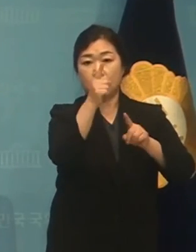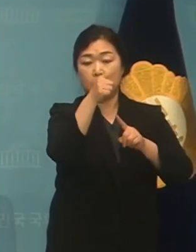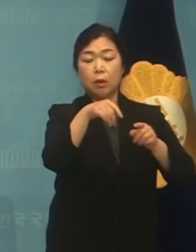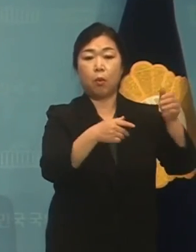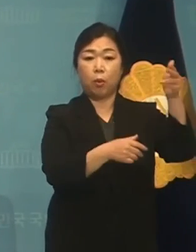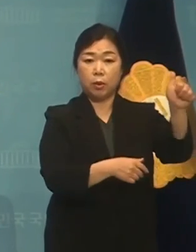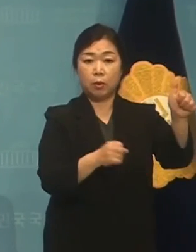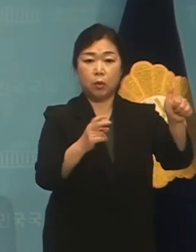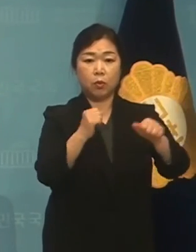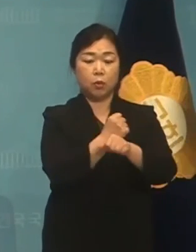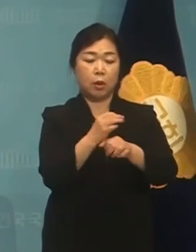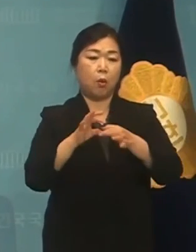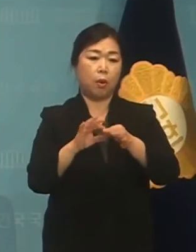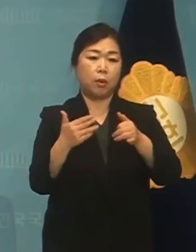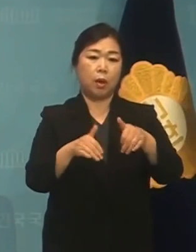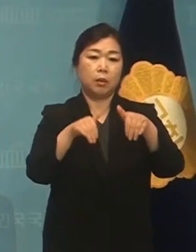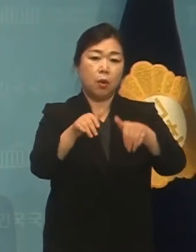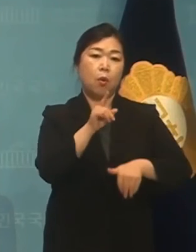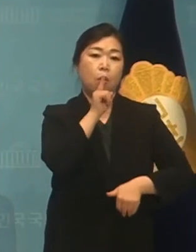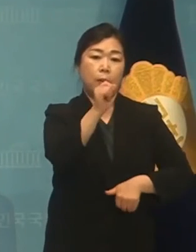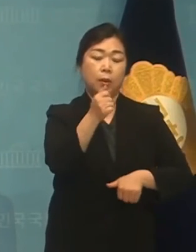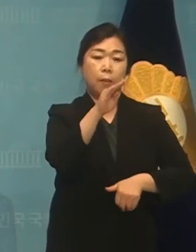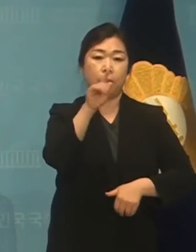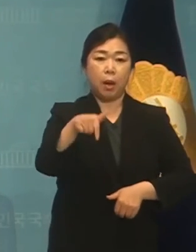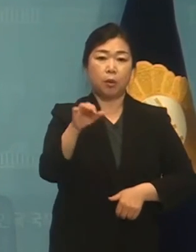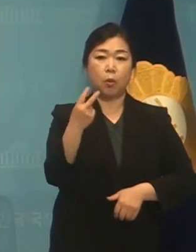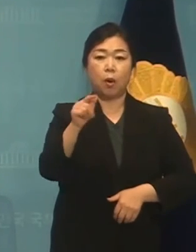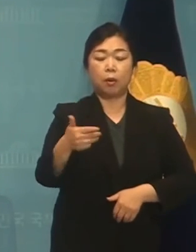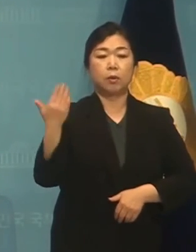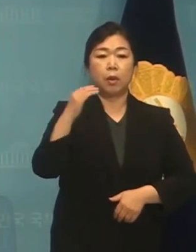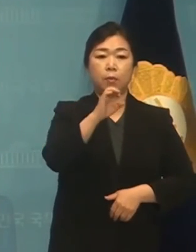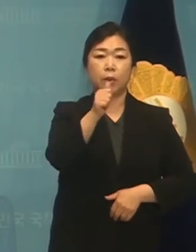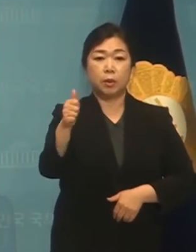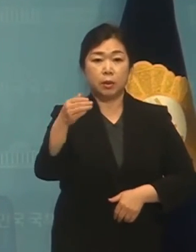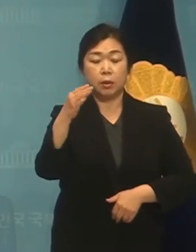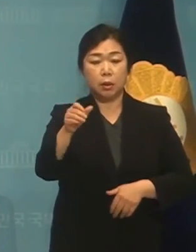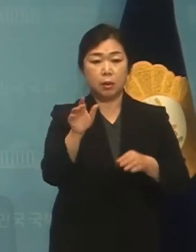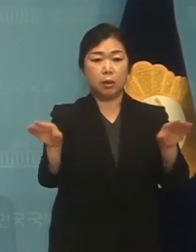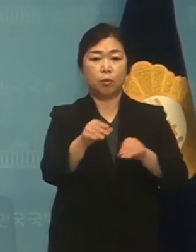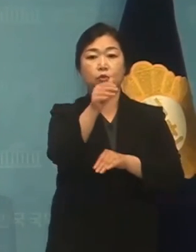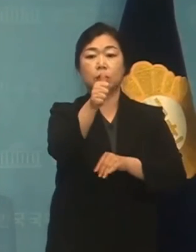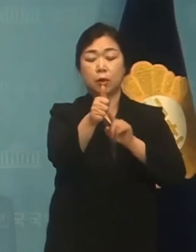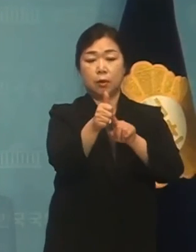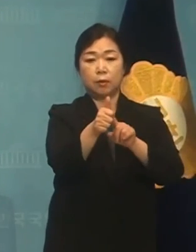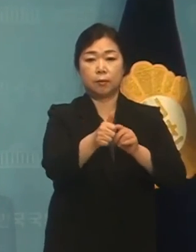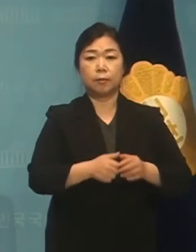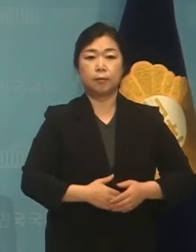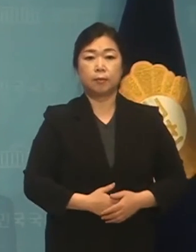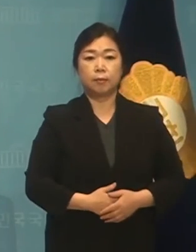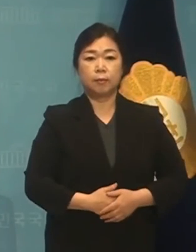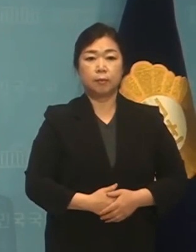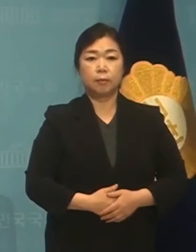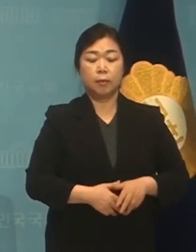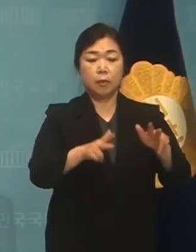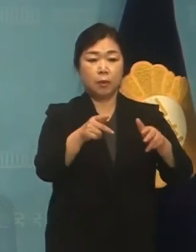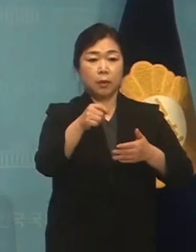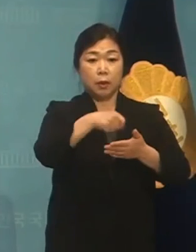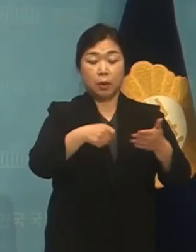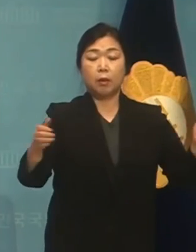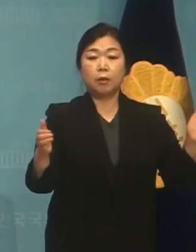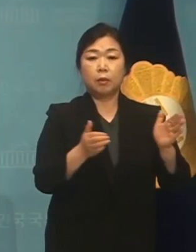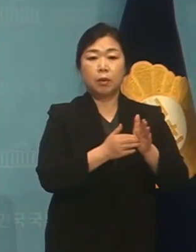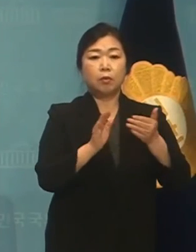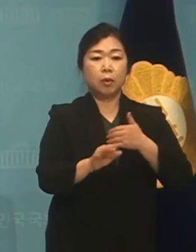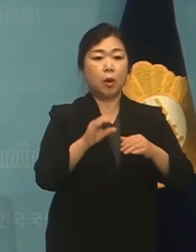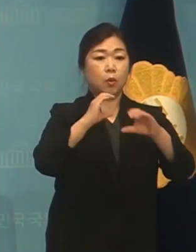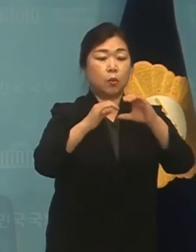회장과 조작에 관여한 직원들을 고소한 박용학 전 ABC협회 사무국장입니다. 이제 기자회견을 마치고